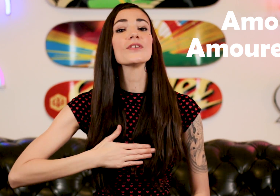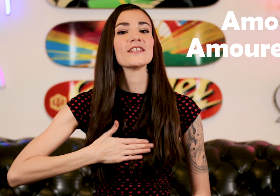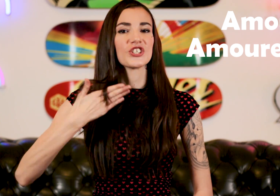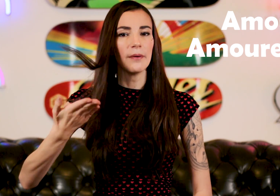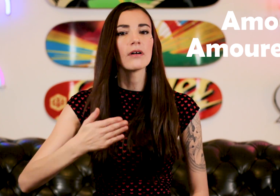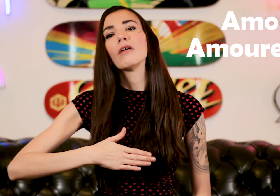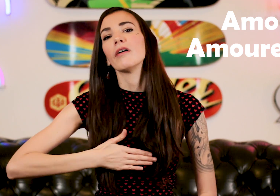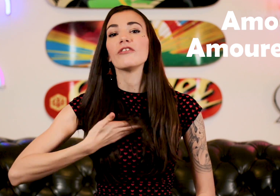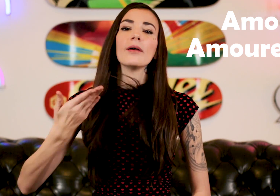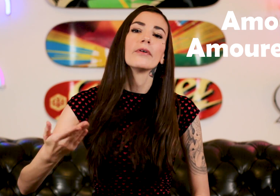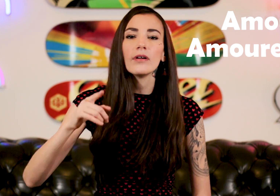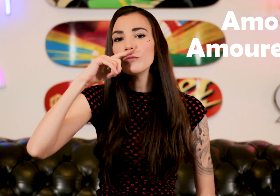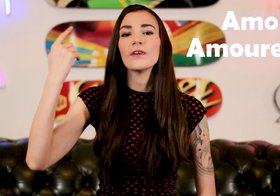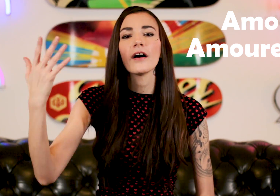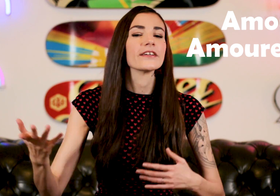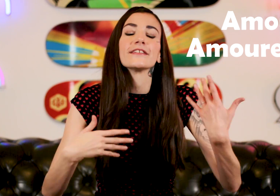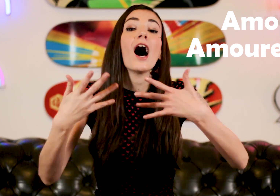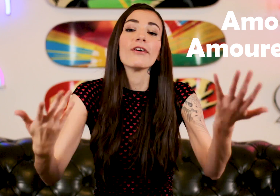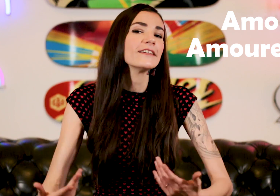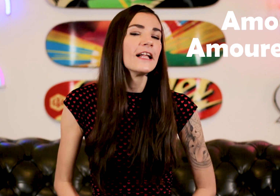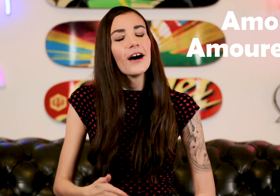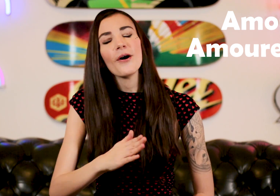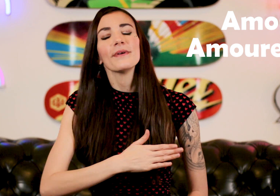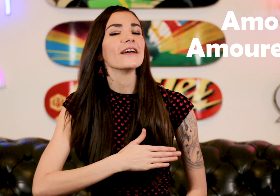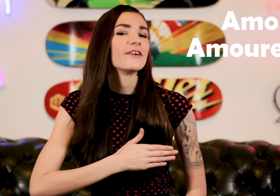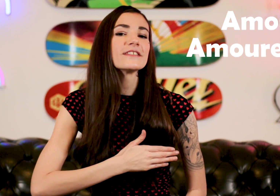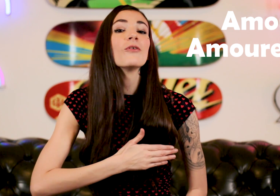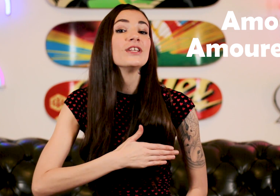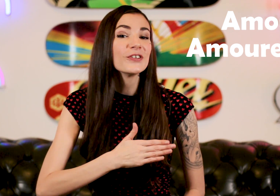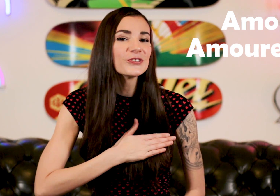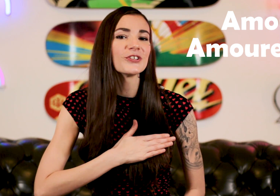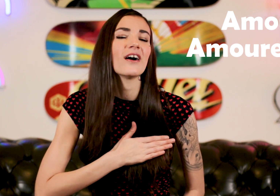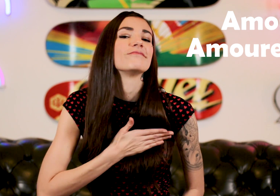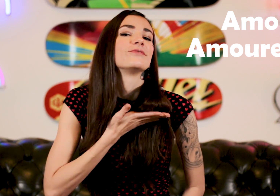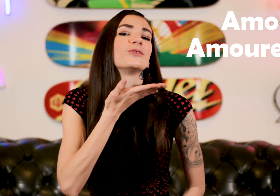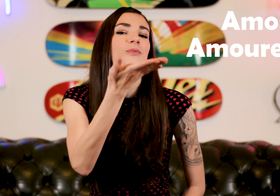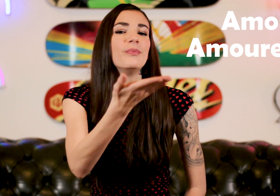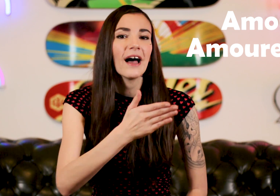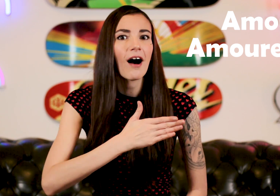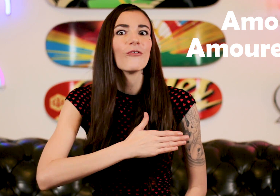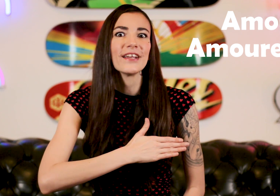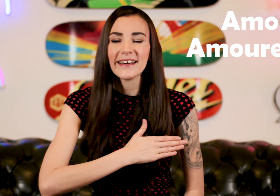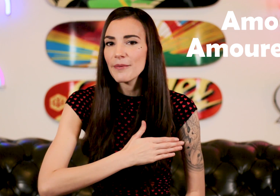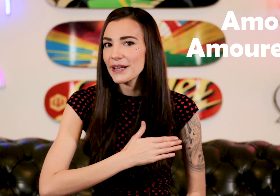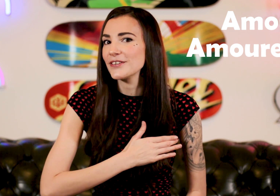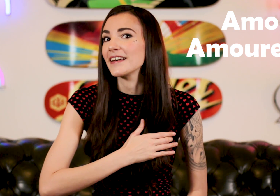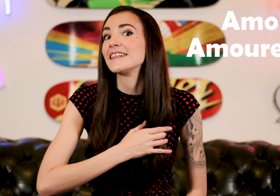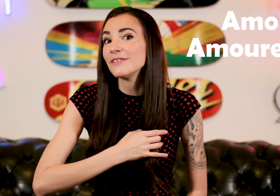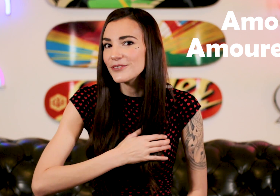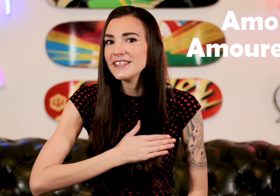c'est j'aime. Alors, j'aime la moutarde, etc. Voilà. Mais au niveau du cœur, bien envoyé à la personne à qui on le dit.